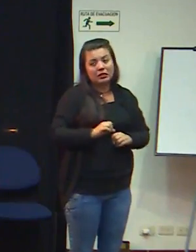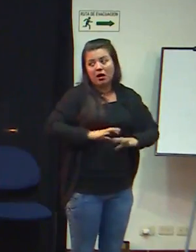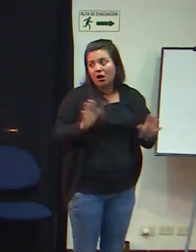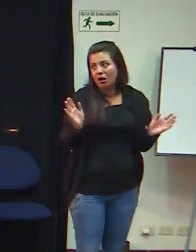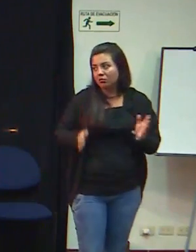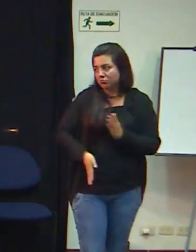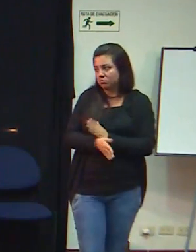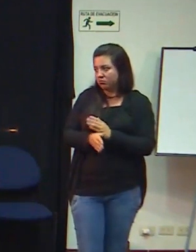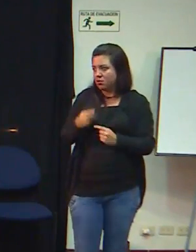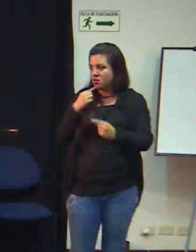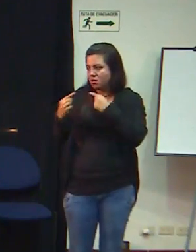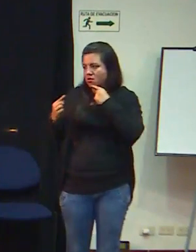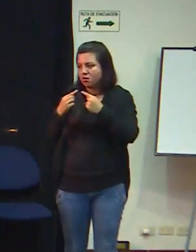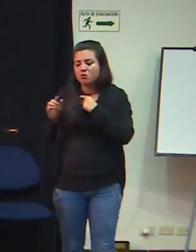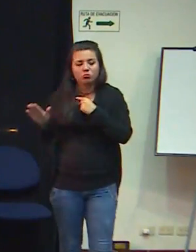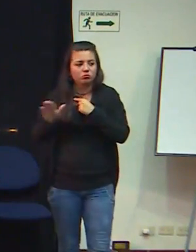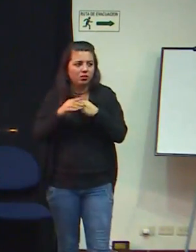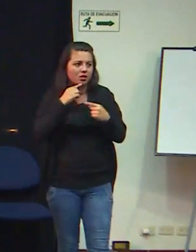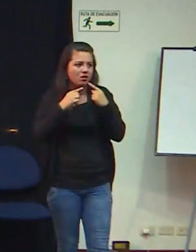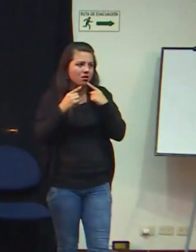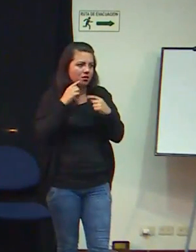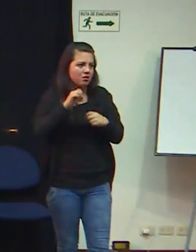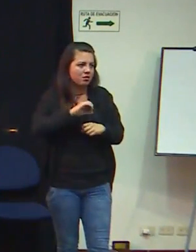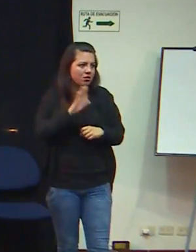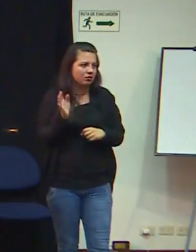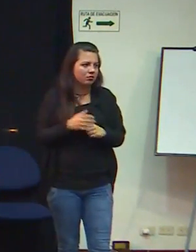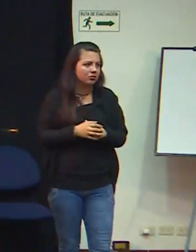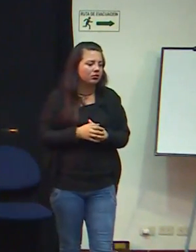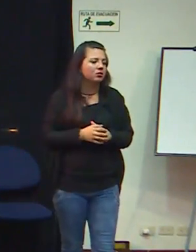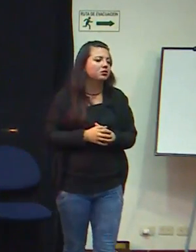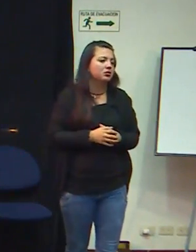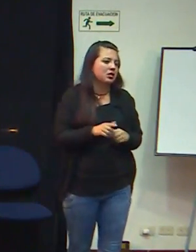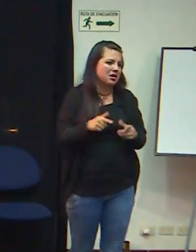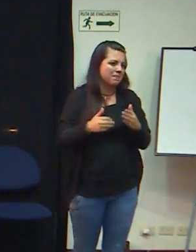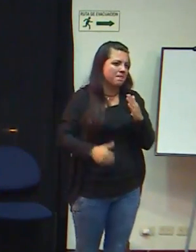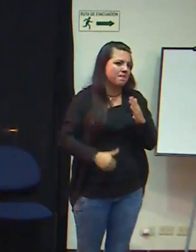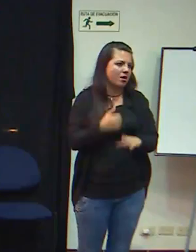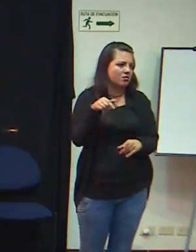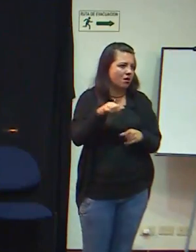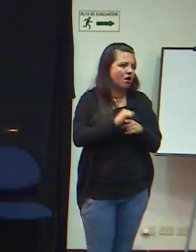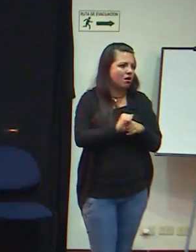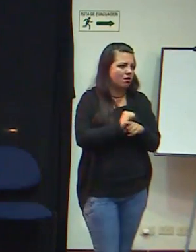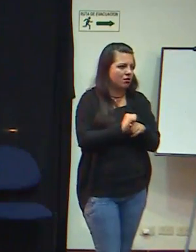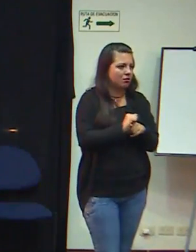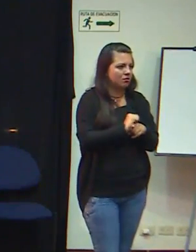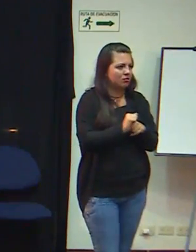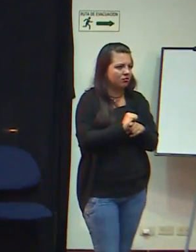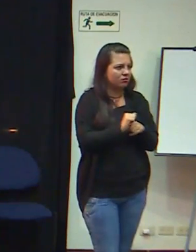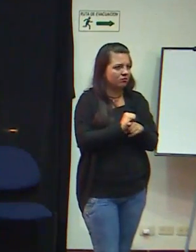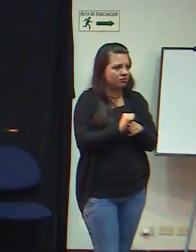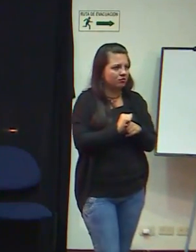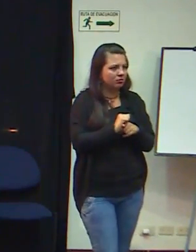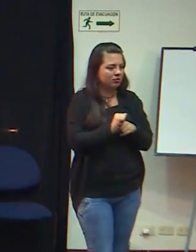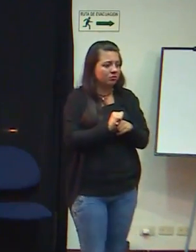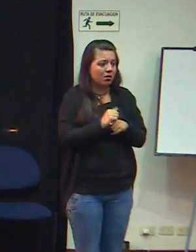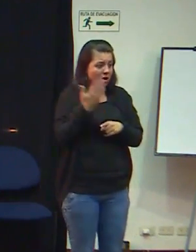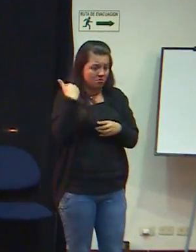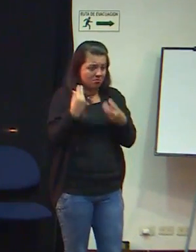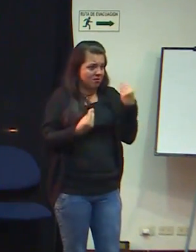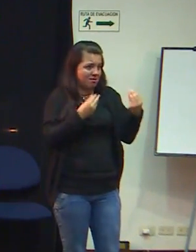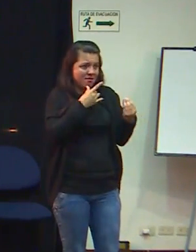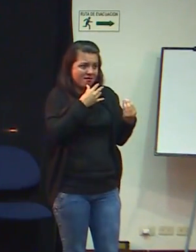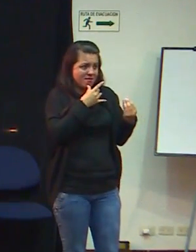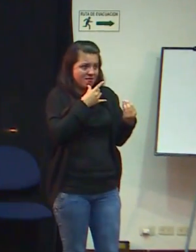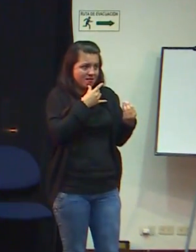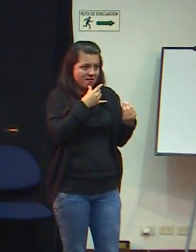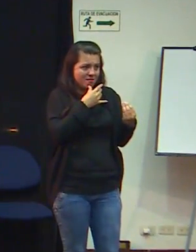conversaciones con ustedes. Yo creo que estamos iniciando un ejercicio que no habíamos hecho y que pues